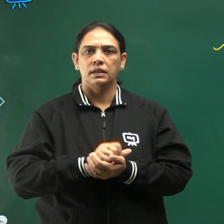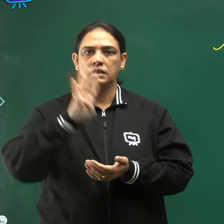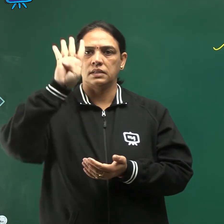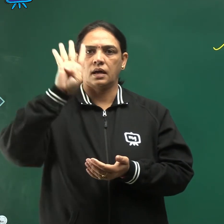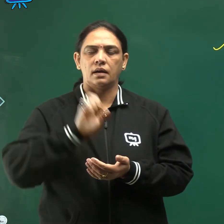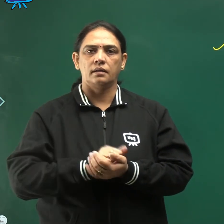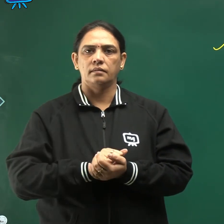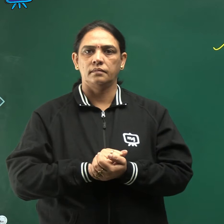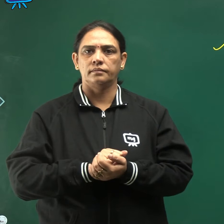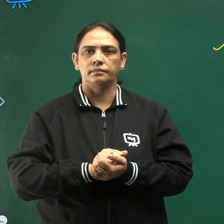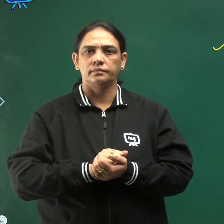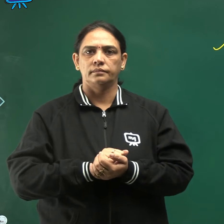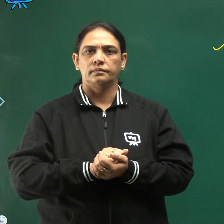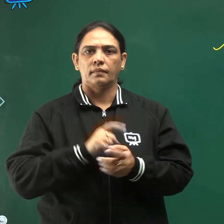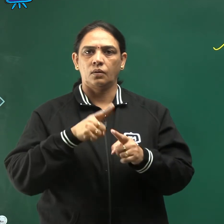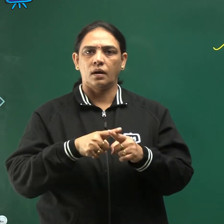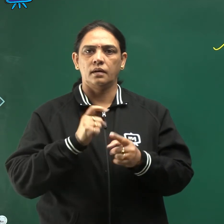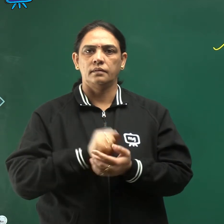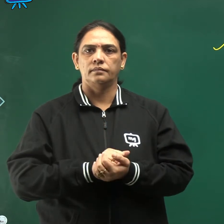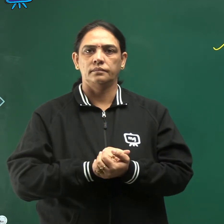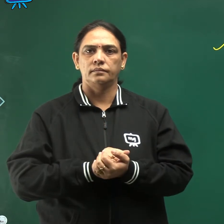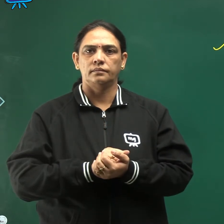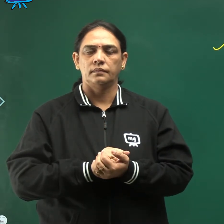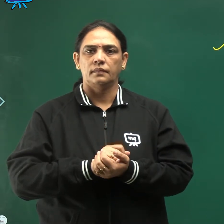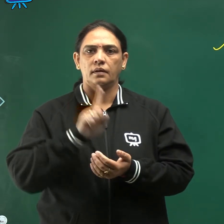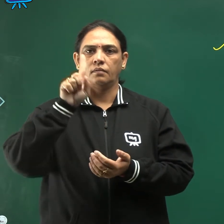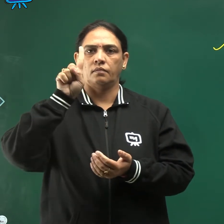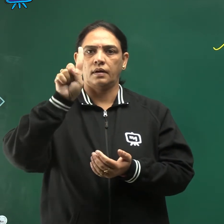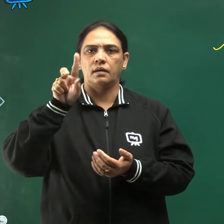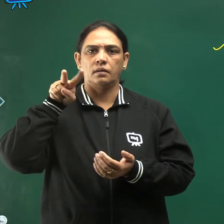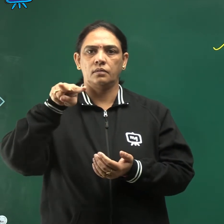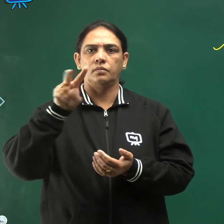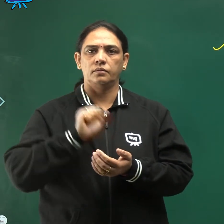4 गुणा 100